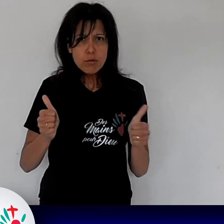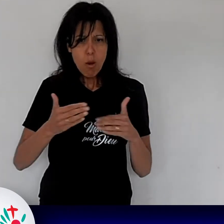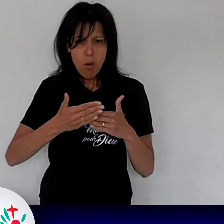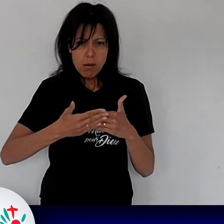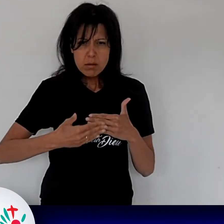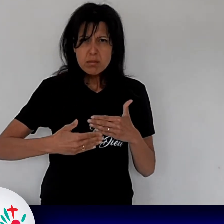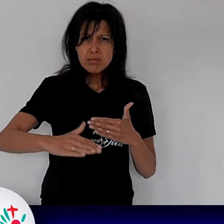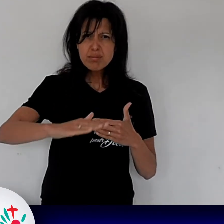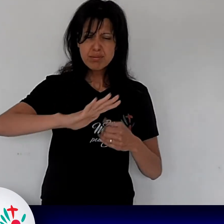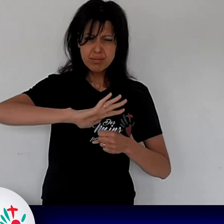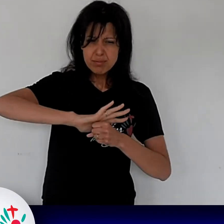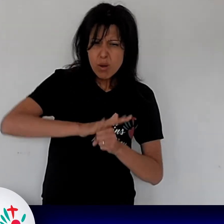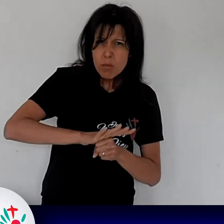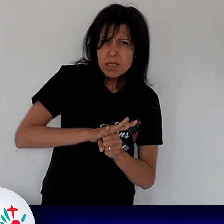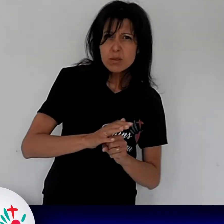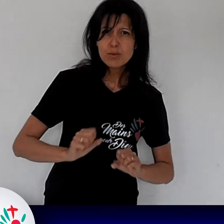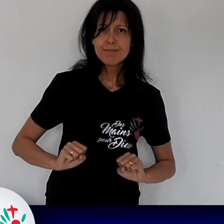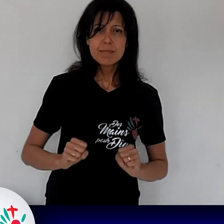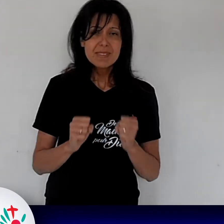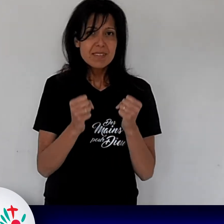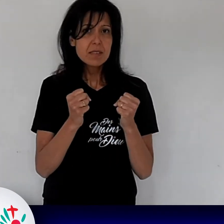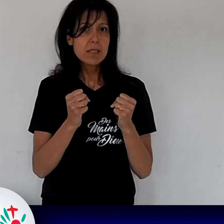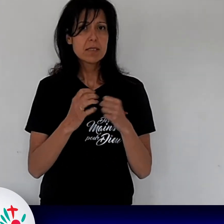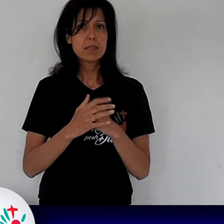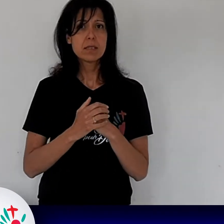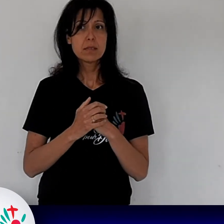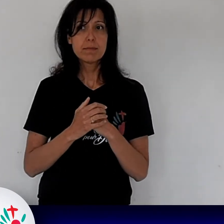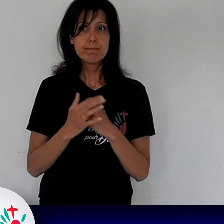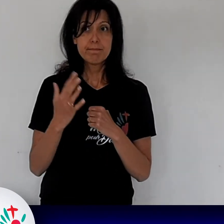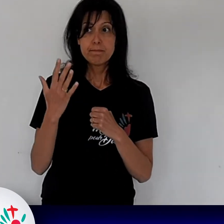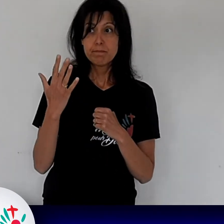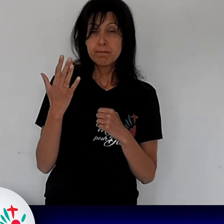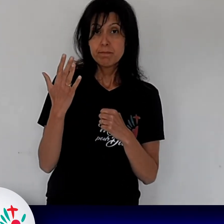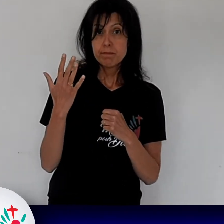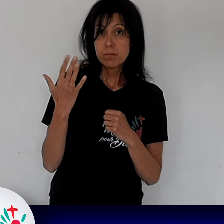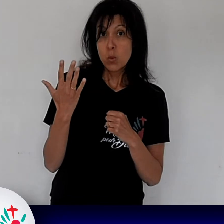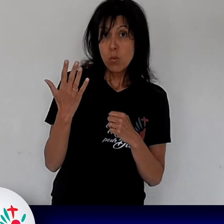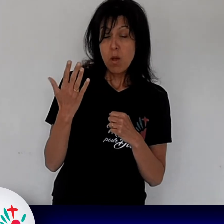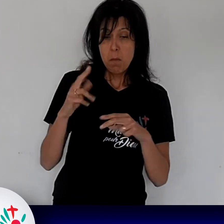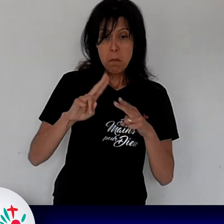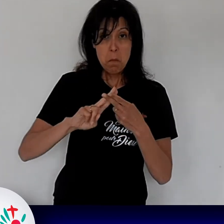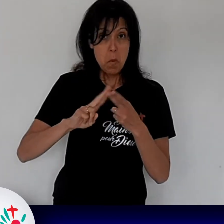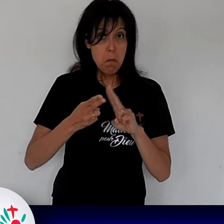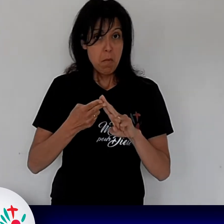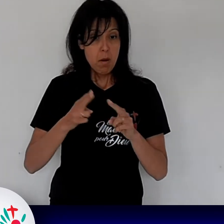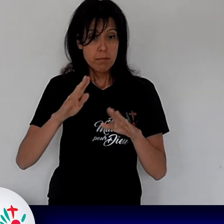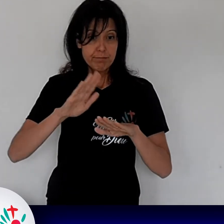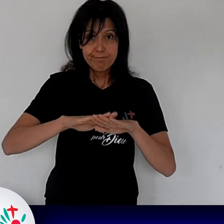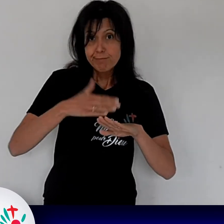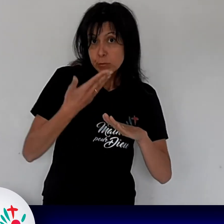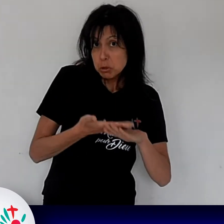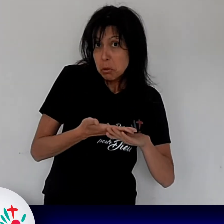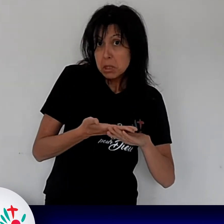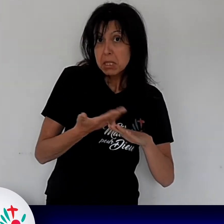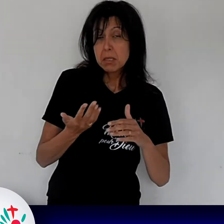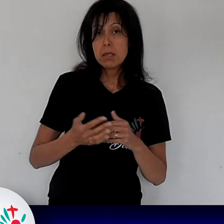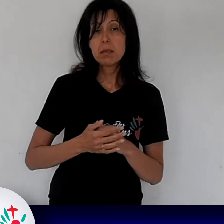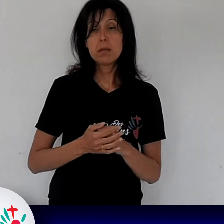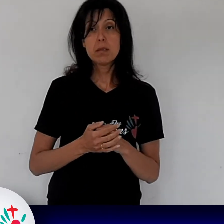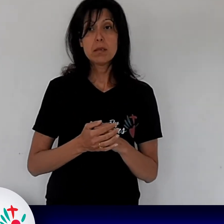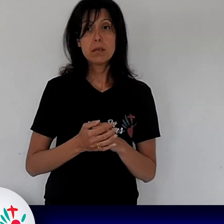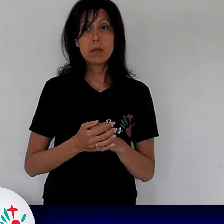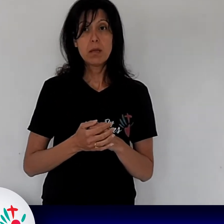de stress, à cause de notre santé ou pour notre santé, vivre des